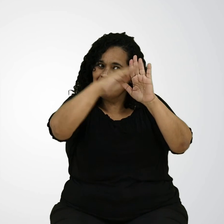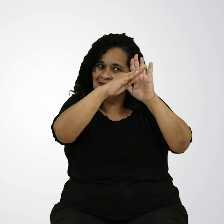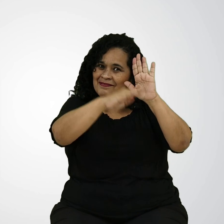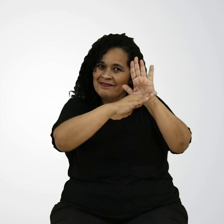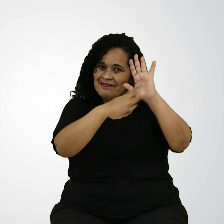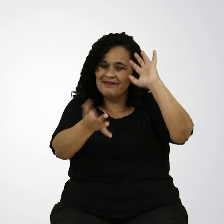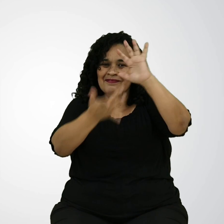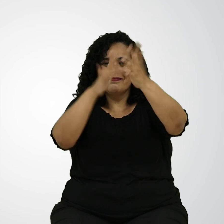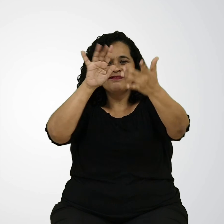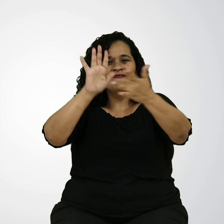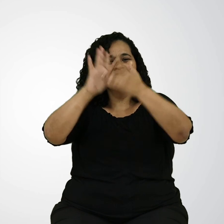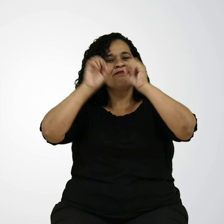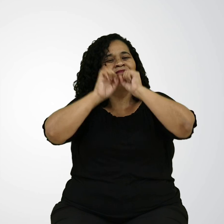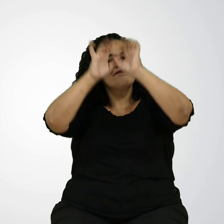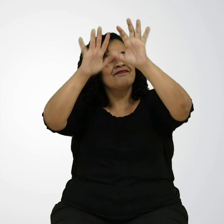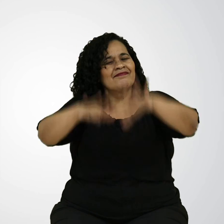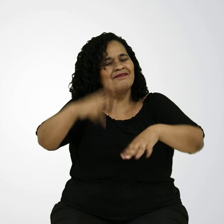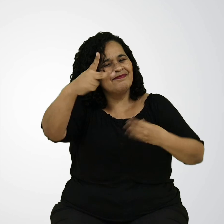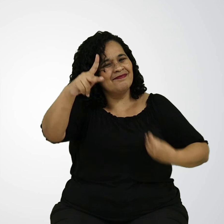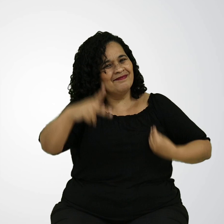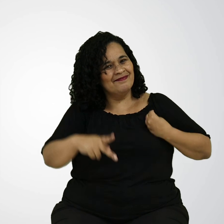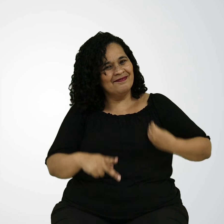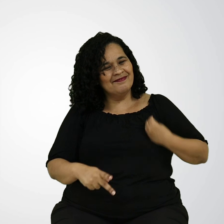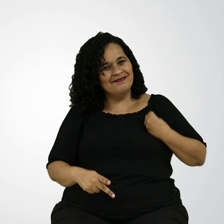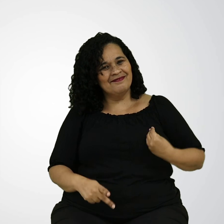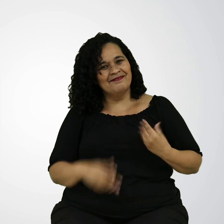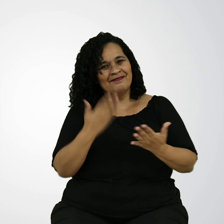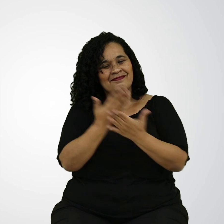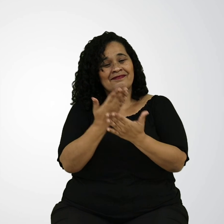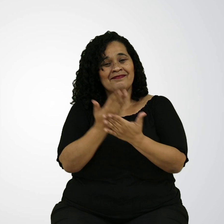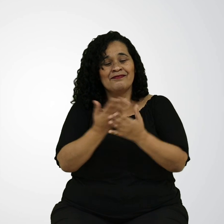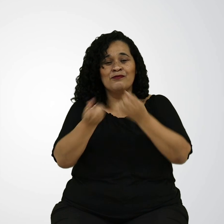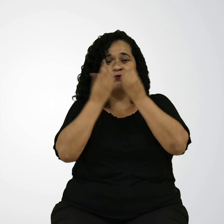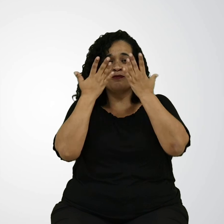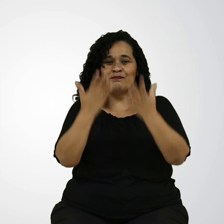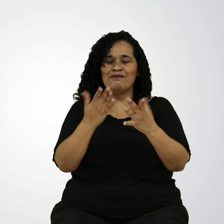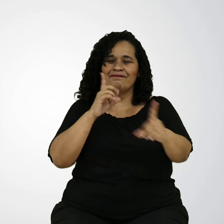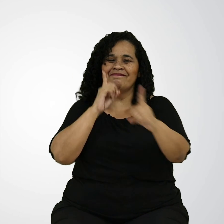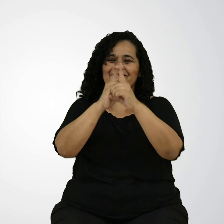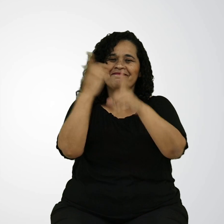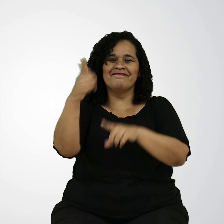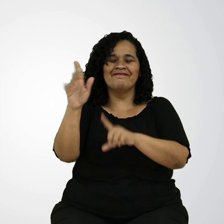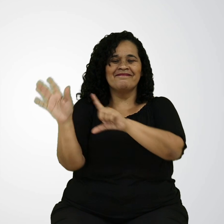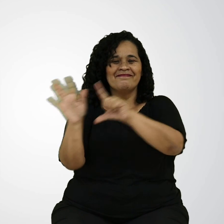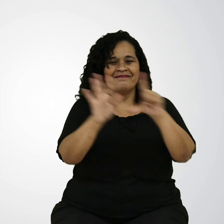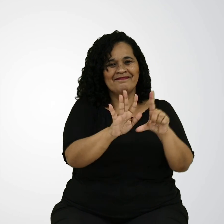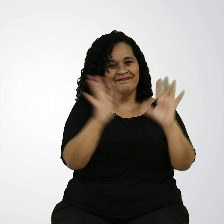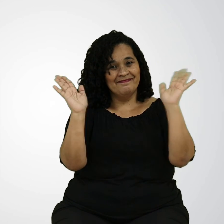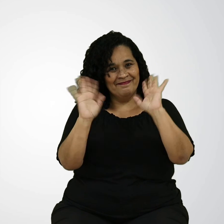Jesus possa conduzir a sua vida em bons estudos. A gente se encontra na próxima semana.